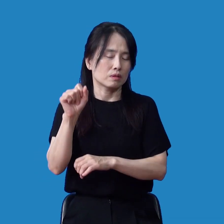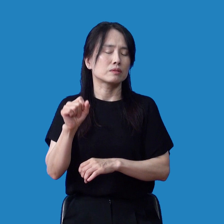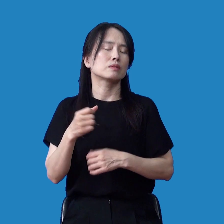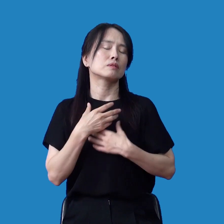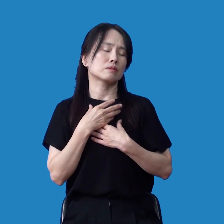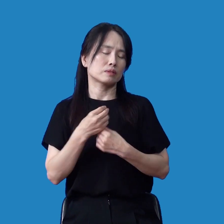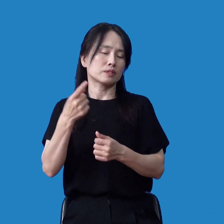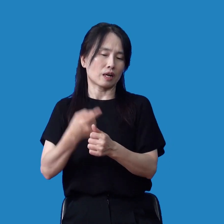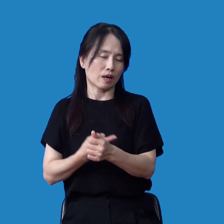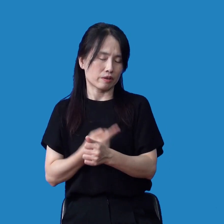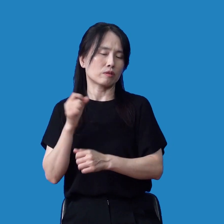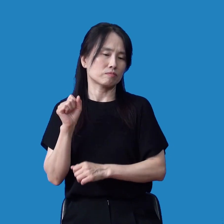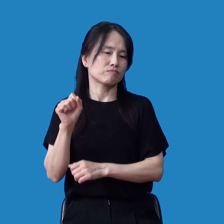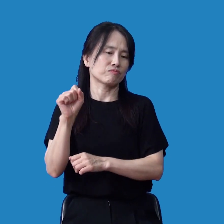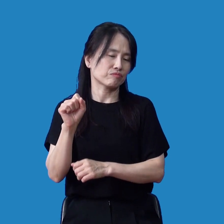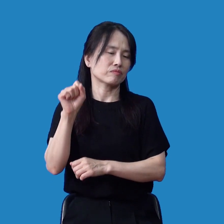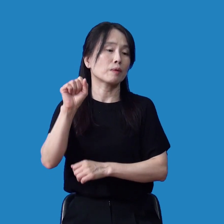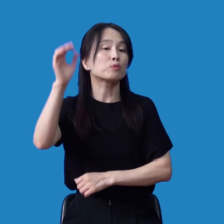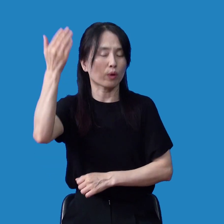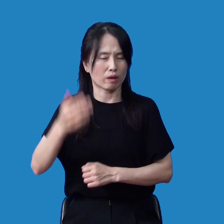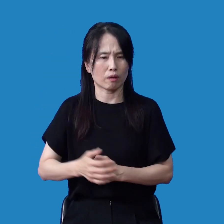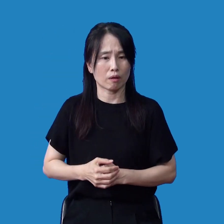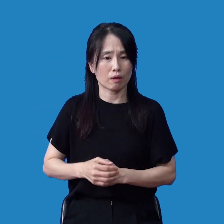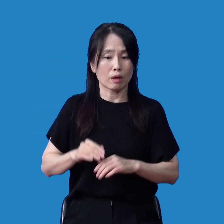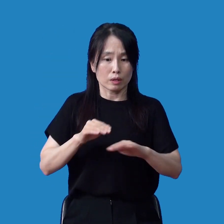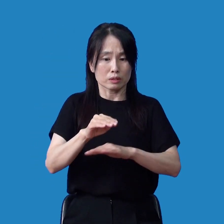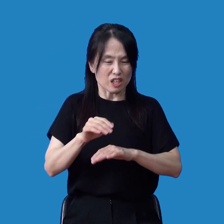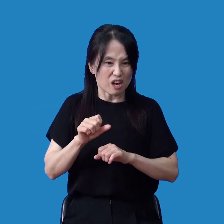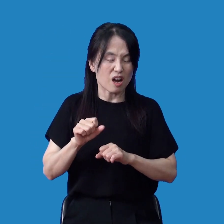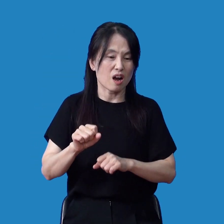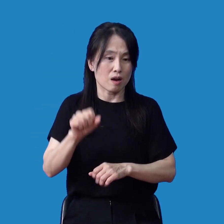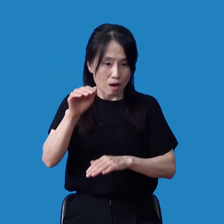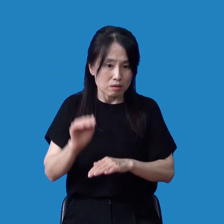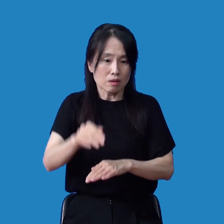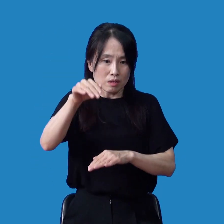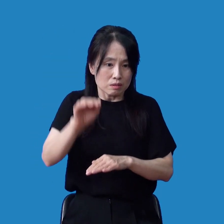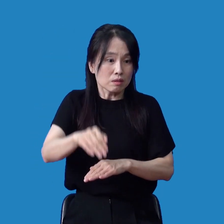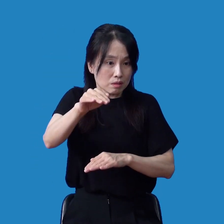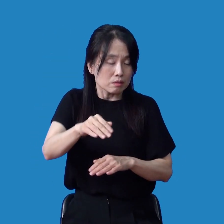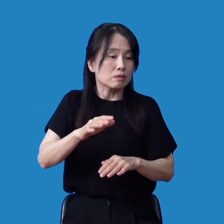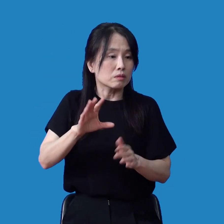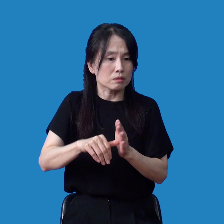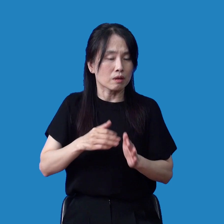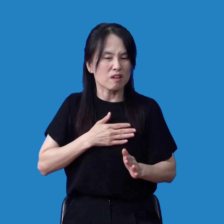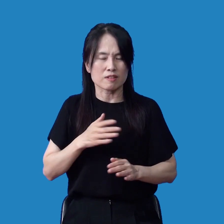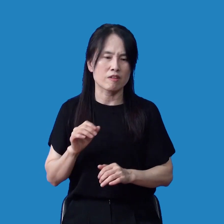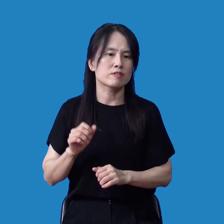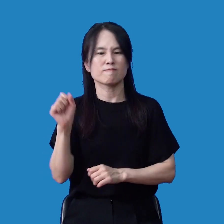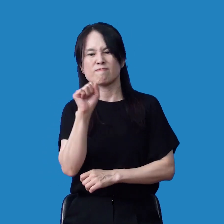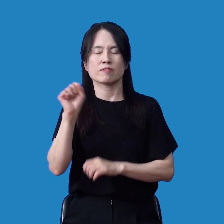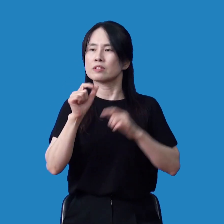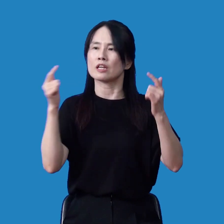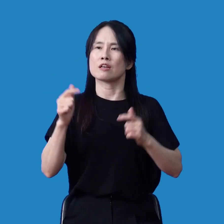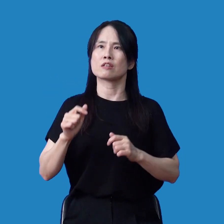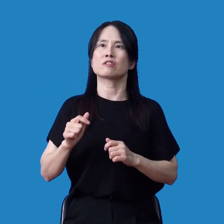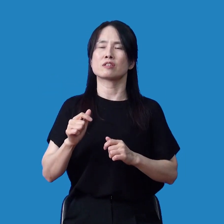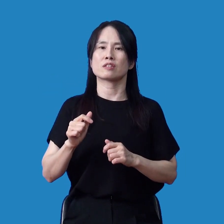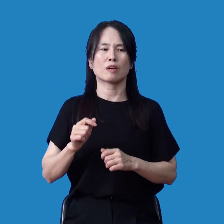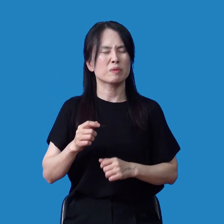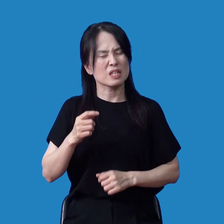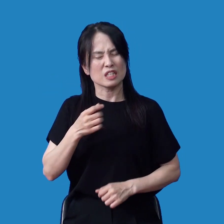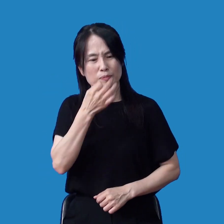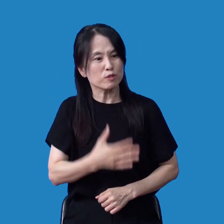거지. 차가 흔들리는데 나는 흔들리지 않으려고 꼿꼿하게 있으면 피곤해져. 근데